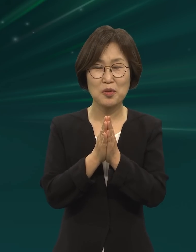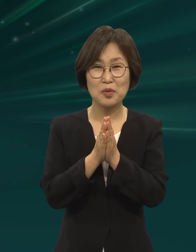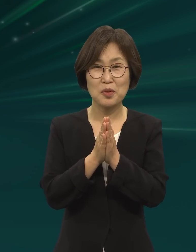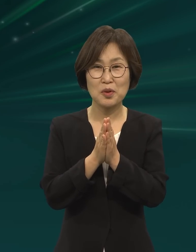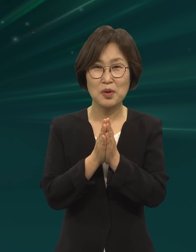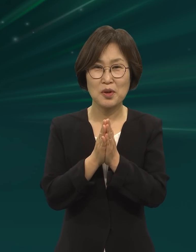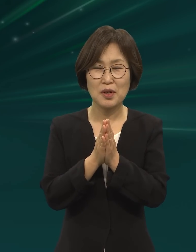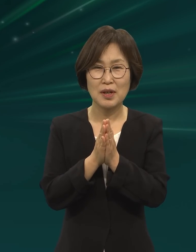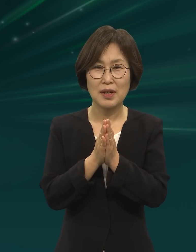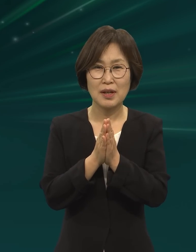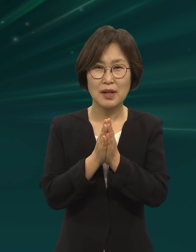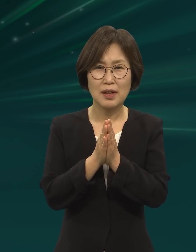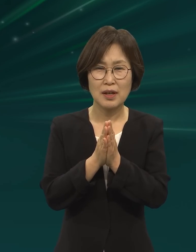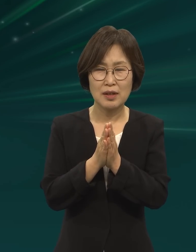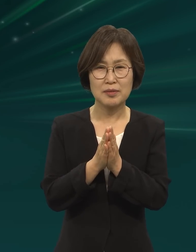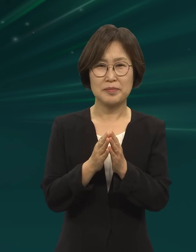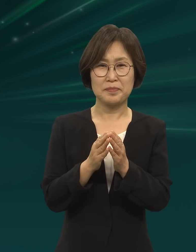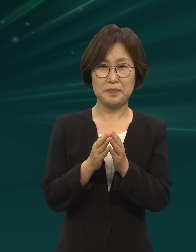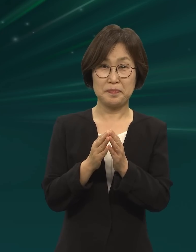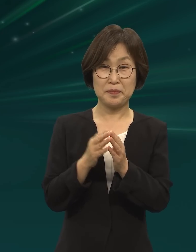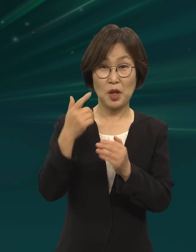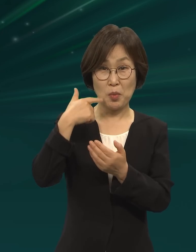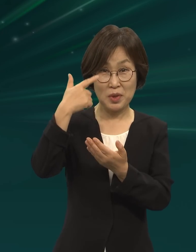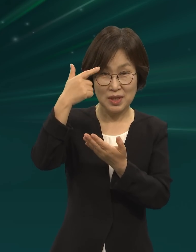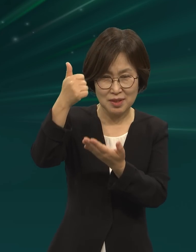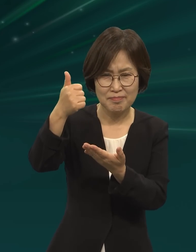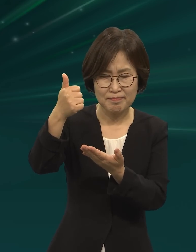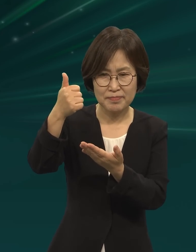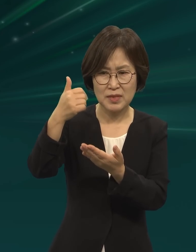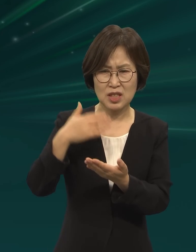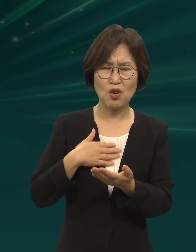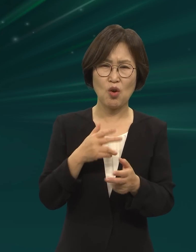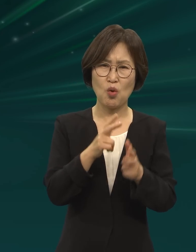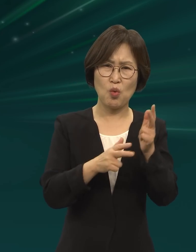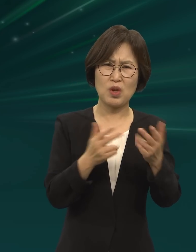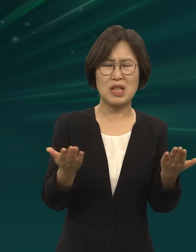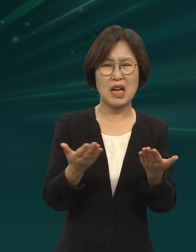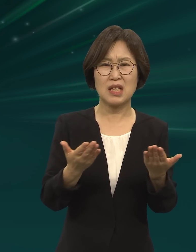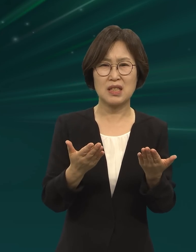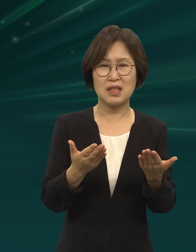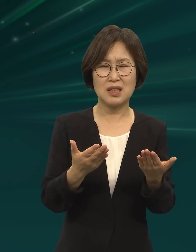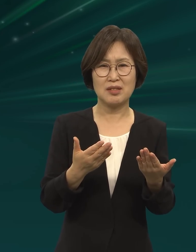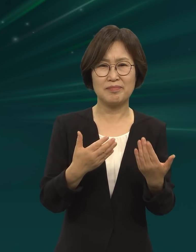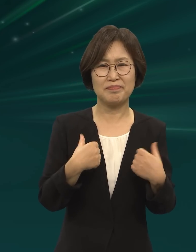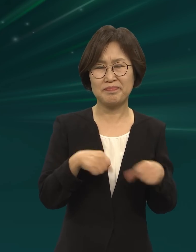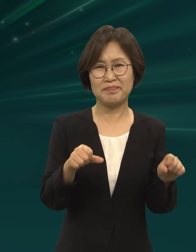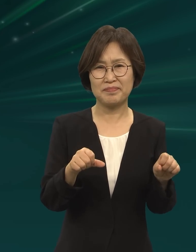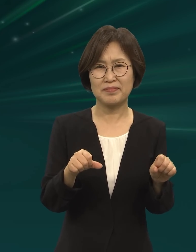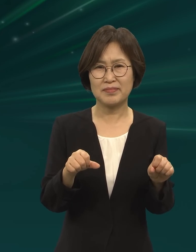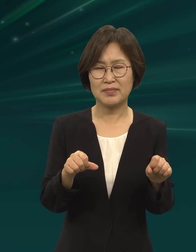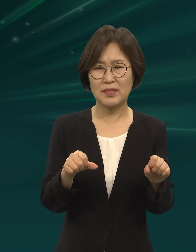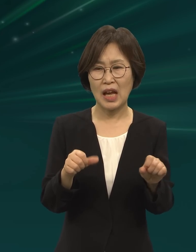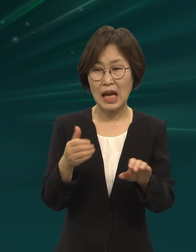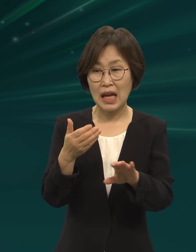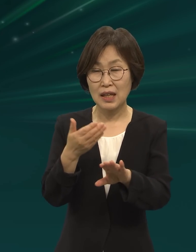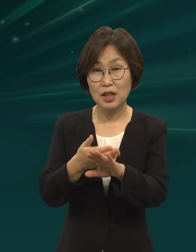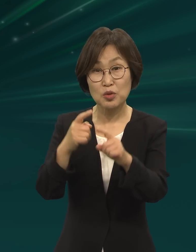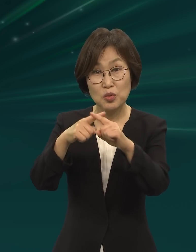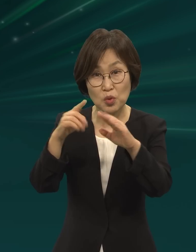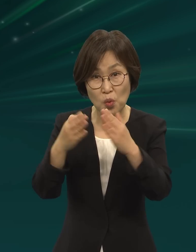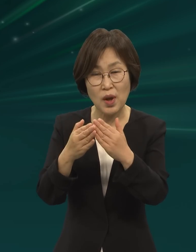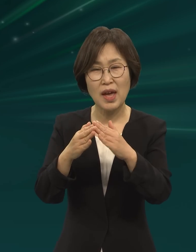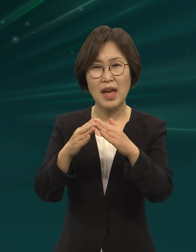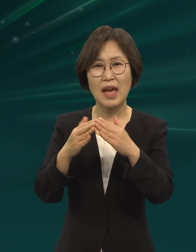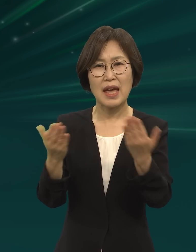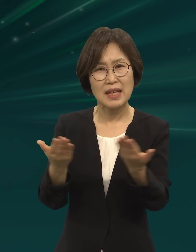목사님께 말씀하셔서 목사님 이제 이 일을 그만두겠습니다. 이제 어떻게 좀 사익할 수 있도록 주님과 함께 더